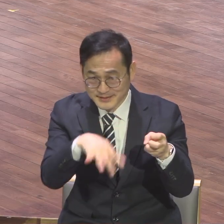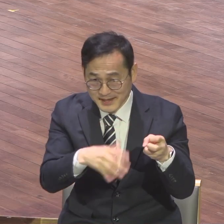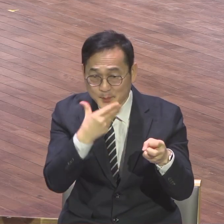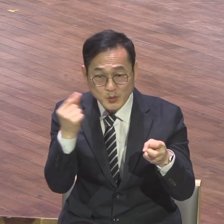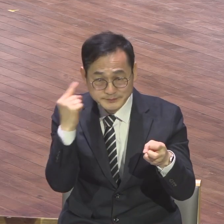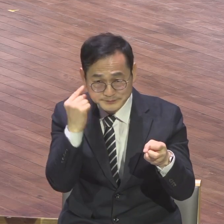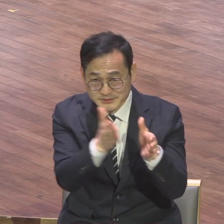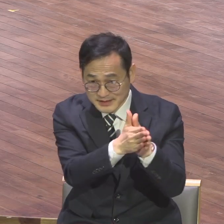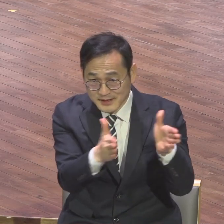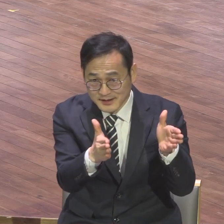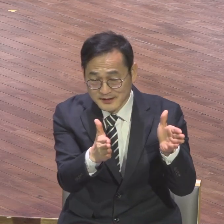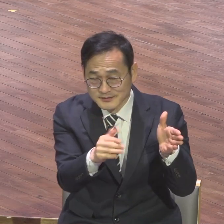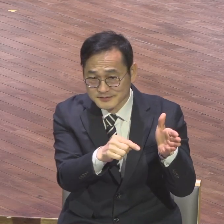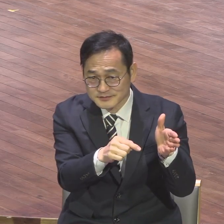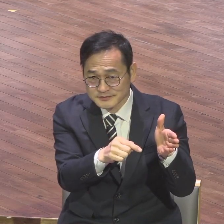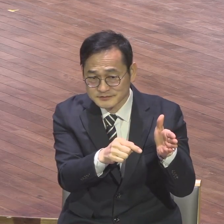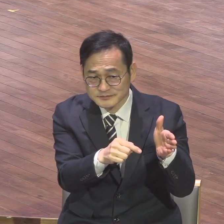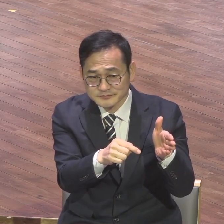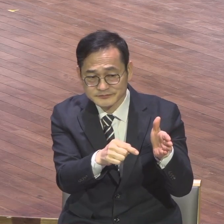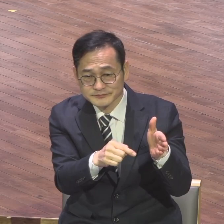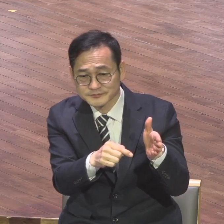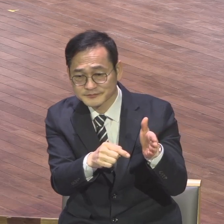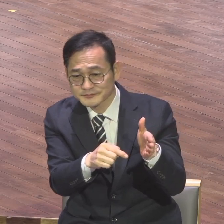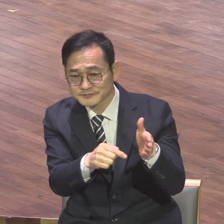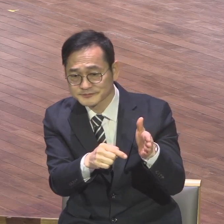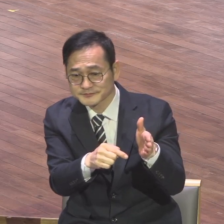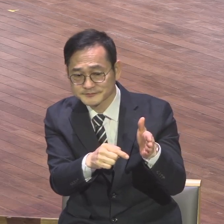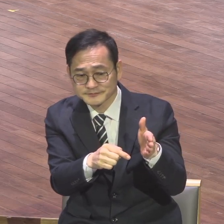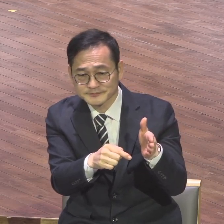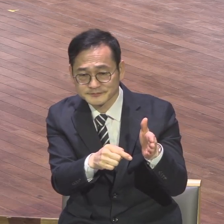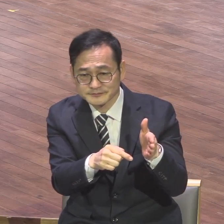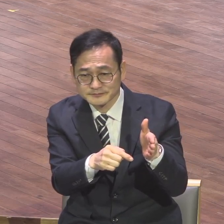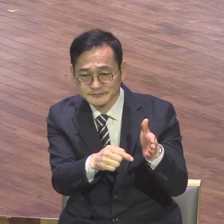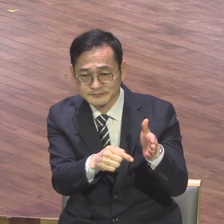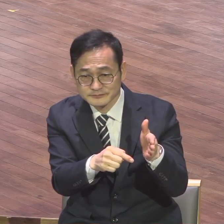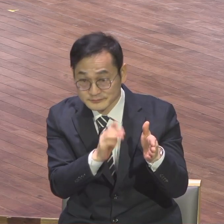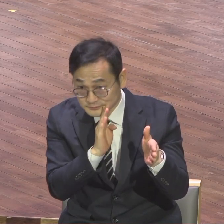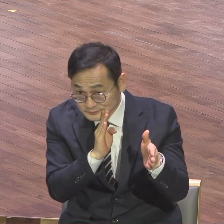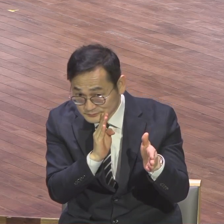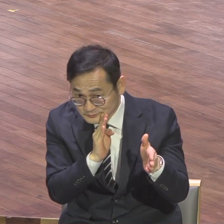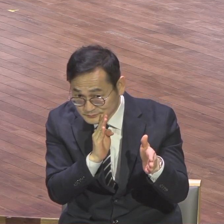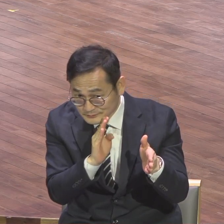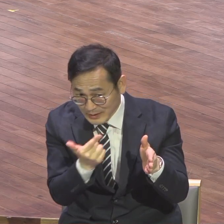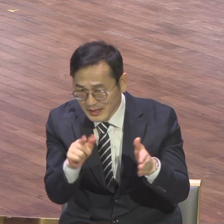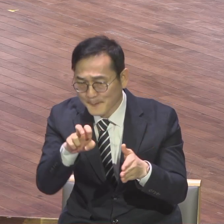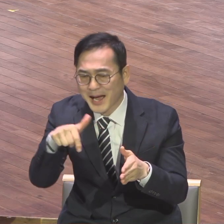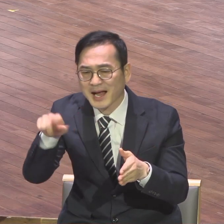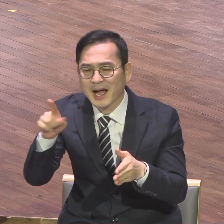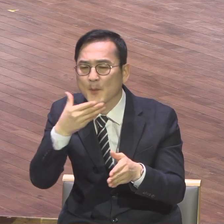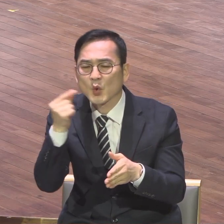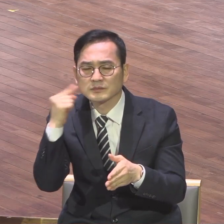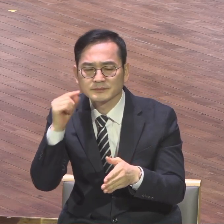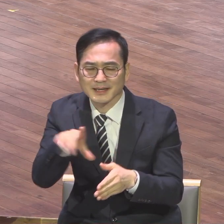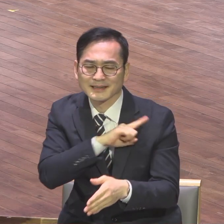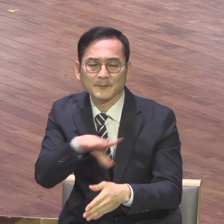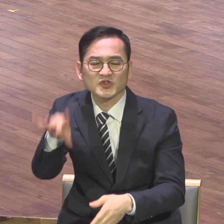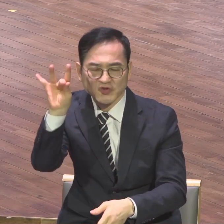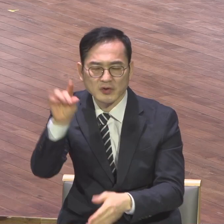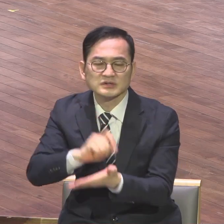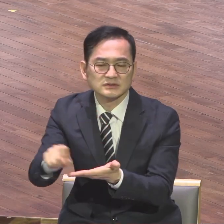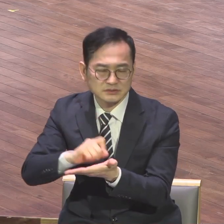때문에 마태복음이 제일 먼저 서는 서전 걸로 생각하는데 사실은 마가복음이 제일 먼저